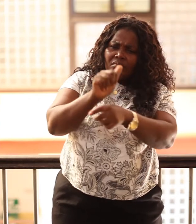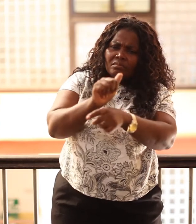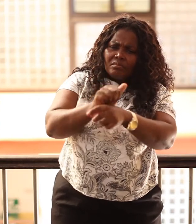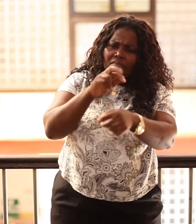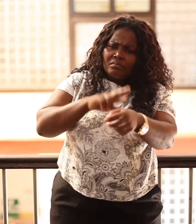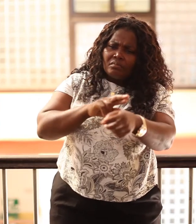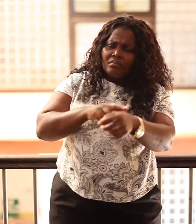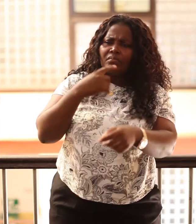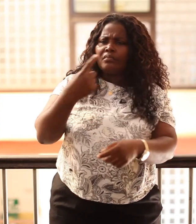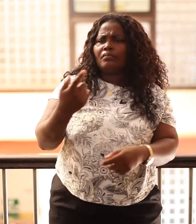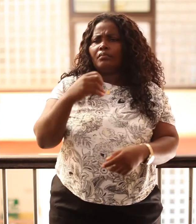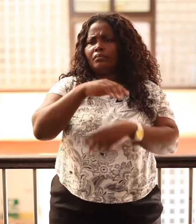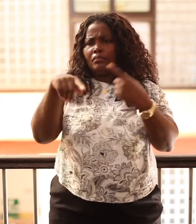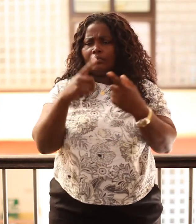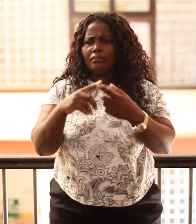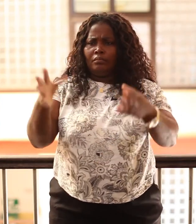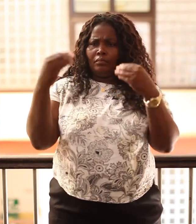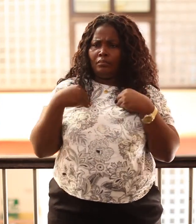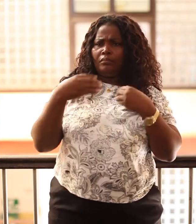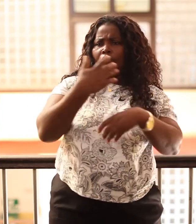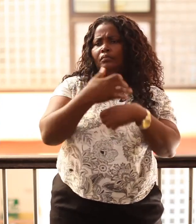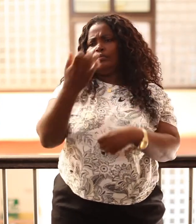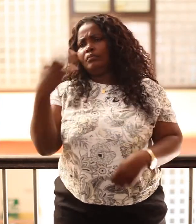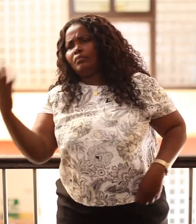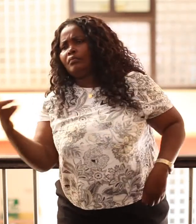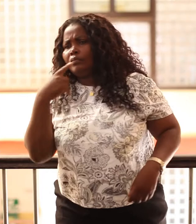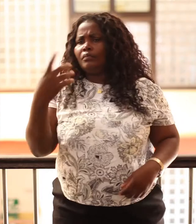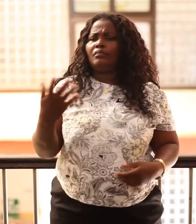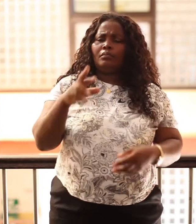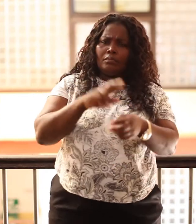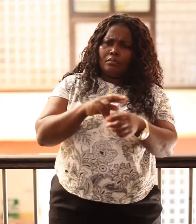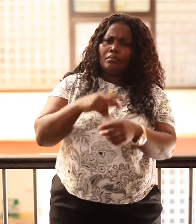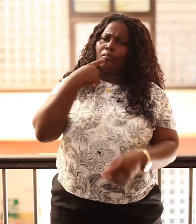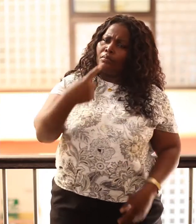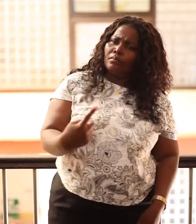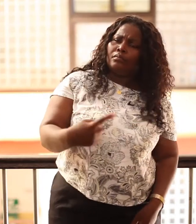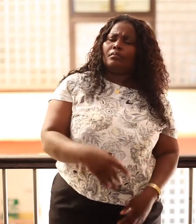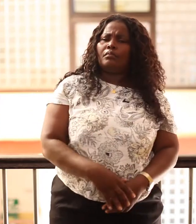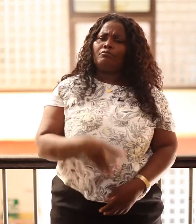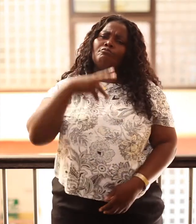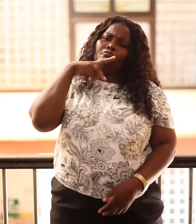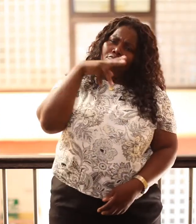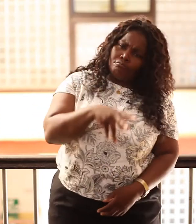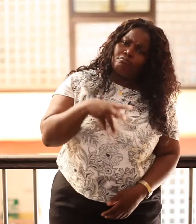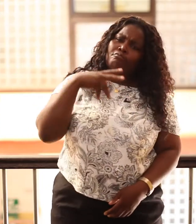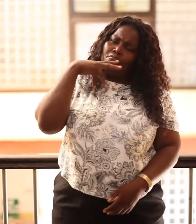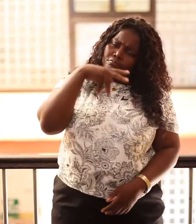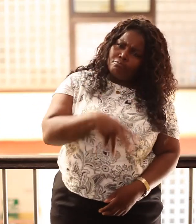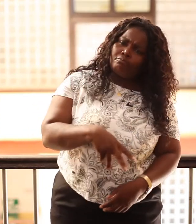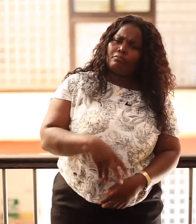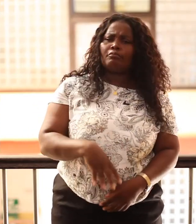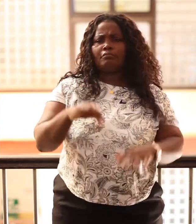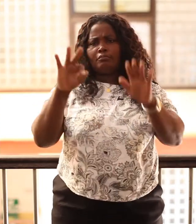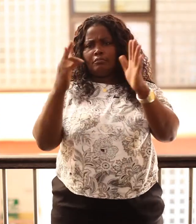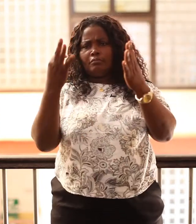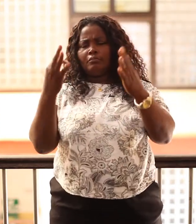más el racismo que cuando admitimos las cosas racistas que a veces decimos. Y es verdad que en la sociedad.